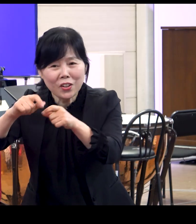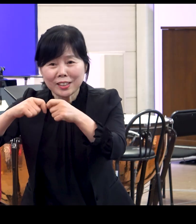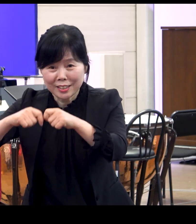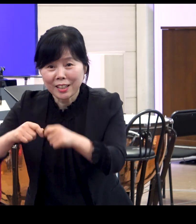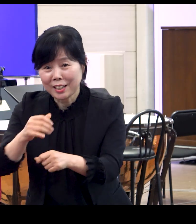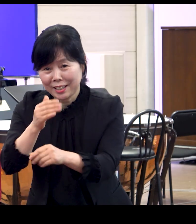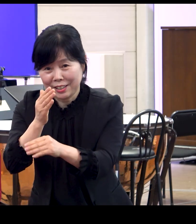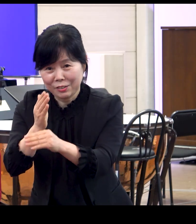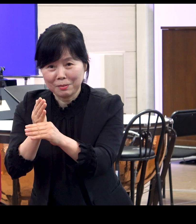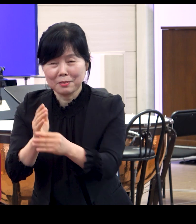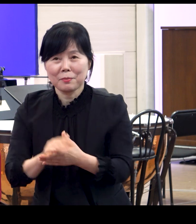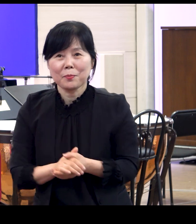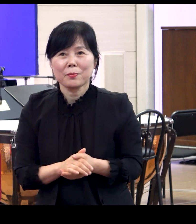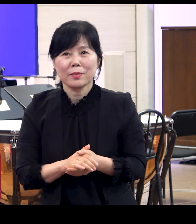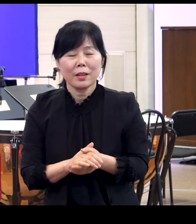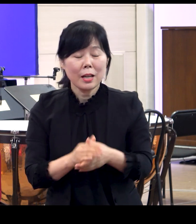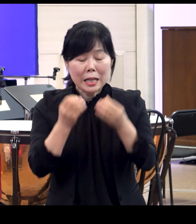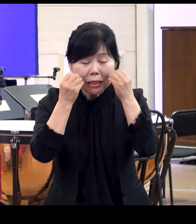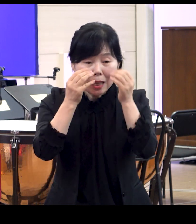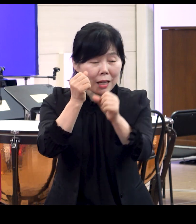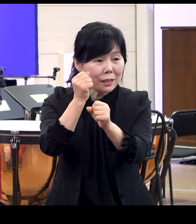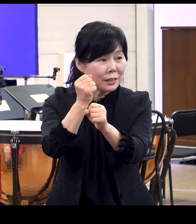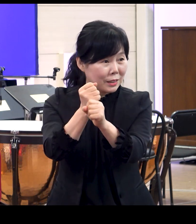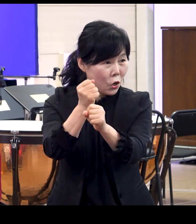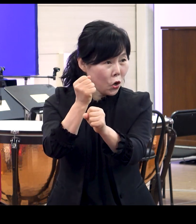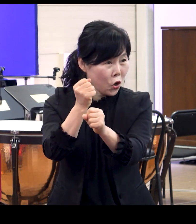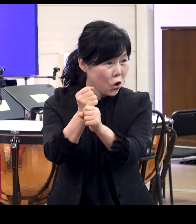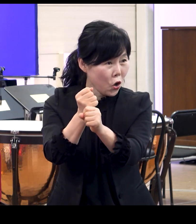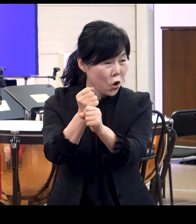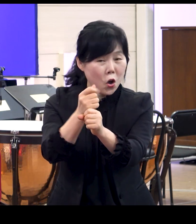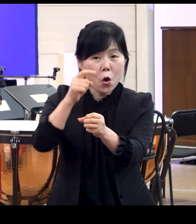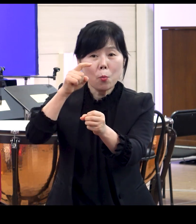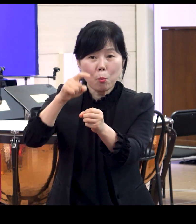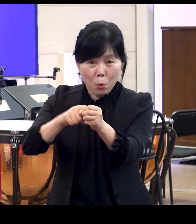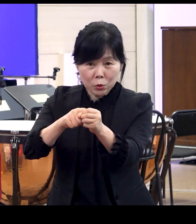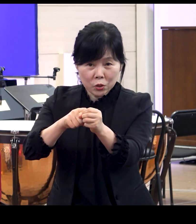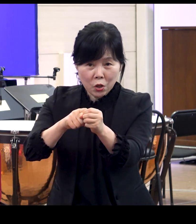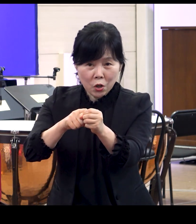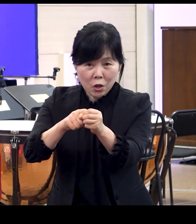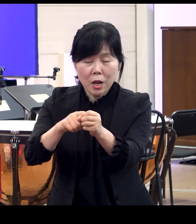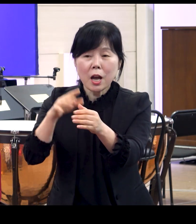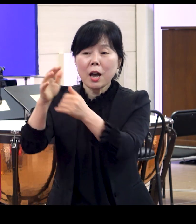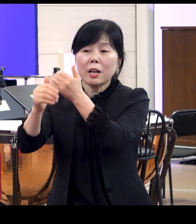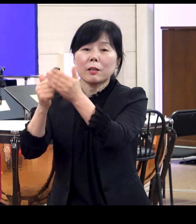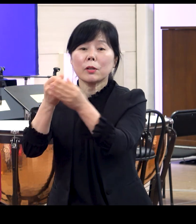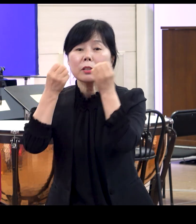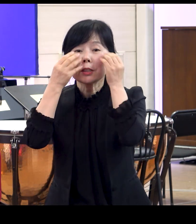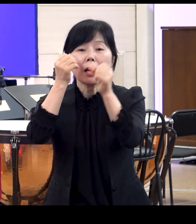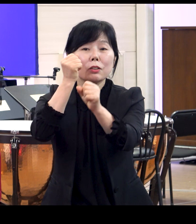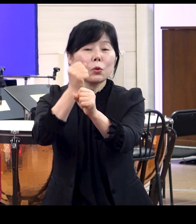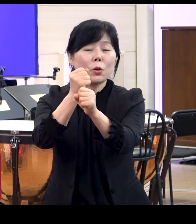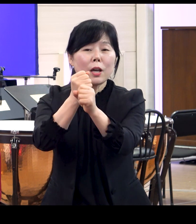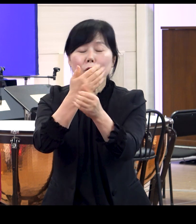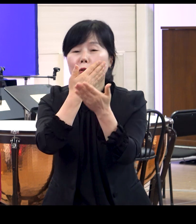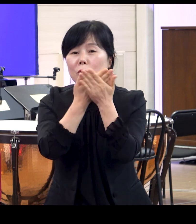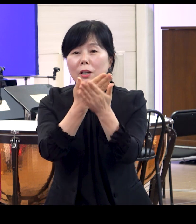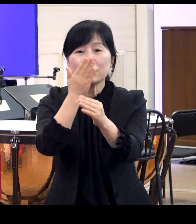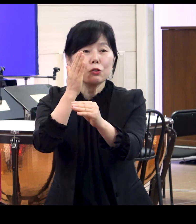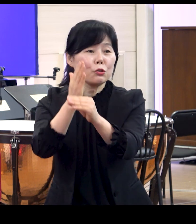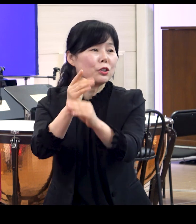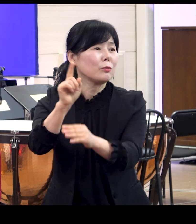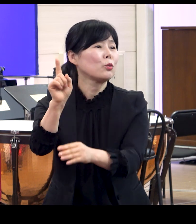창조의 그 목적은요, 하나님의 그 창조의 이유는요, 그 창조의 핵심은 바로 인간입니다.